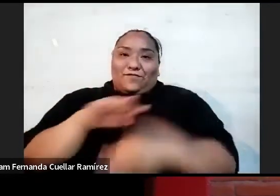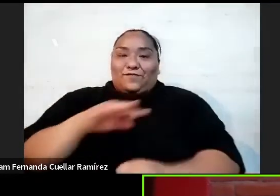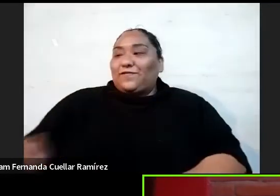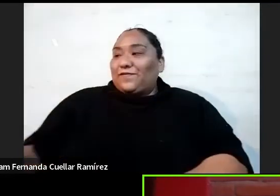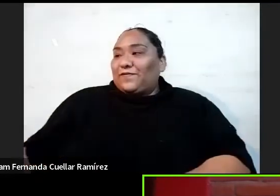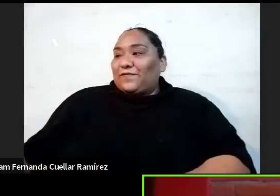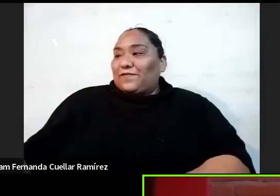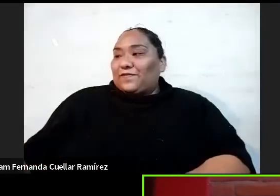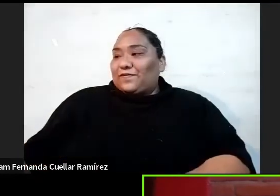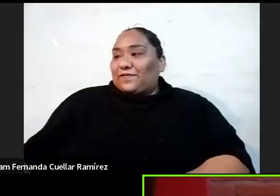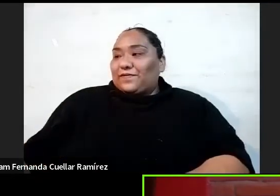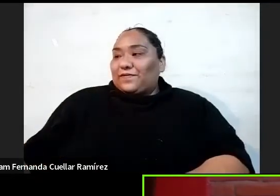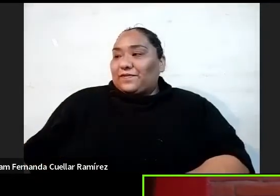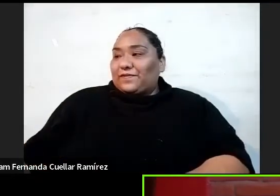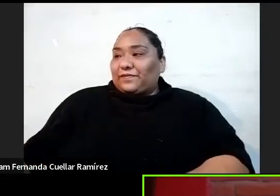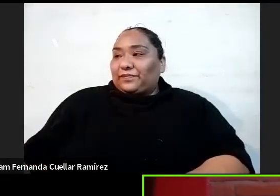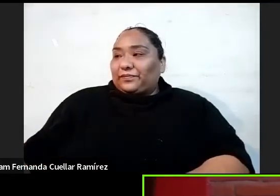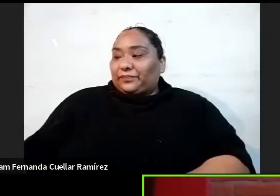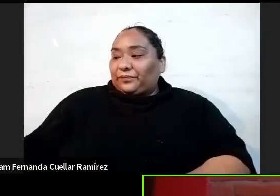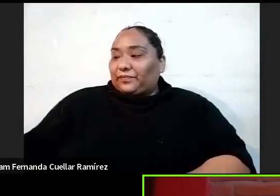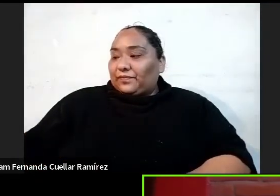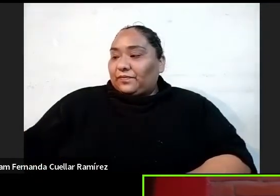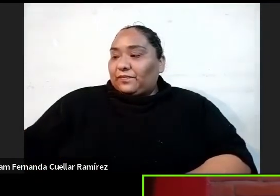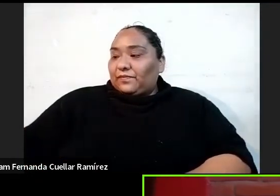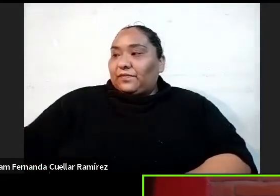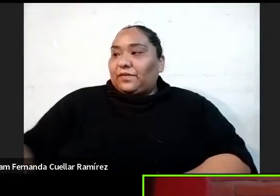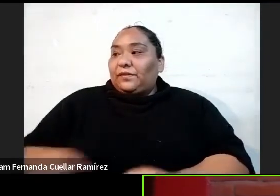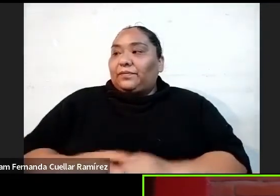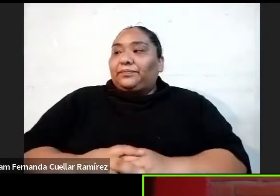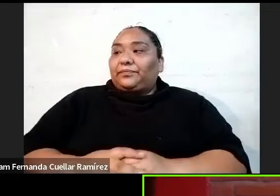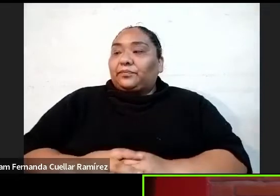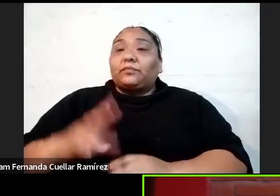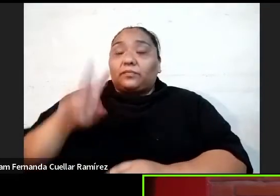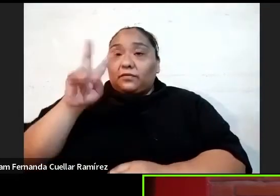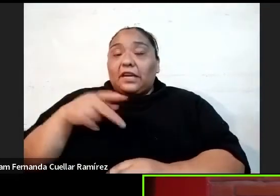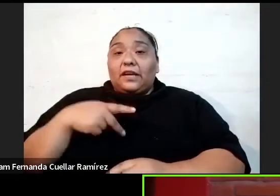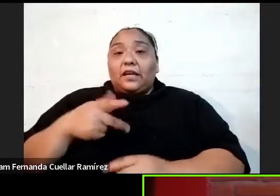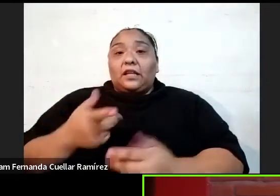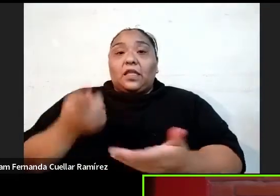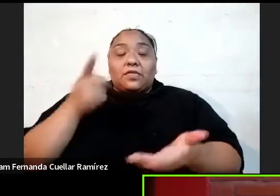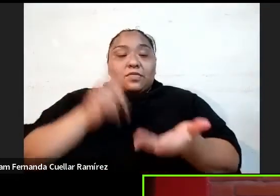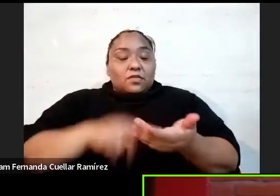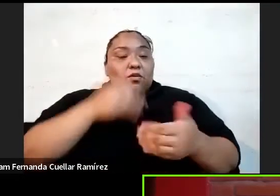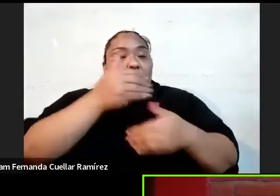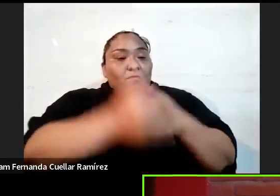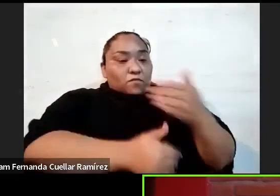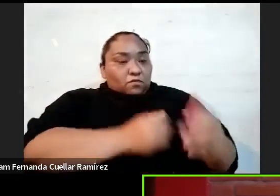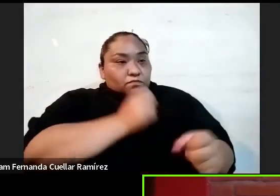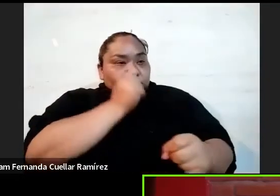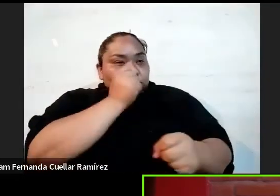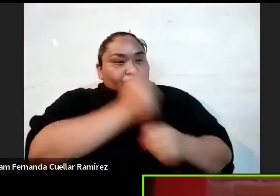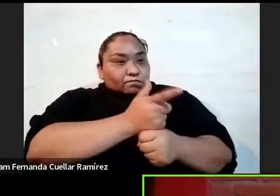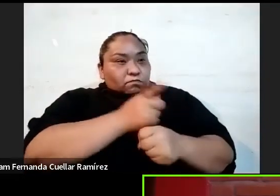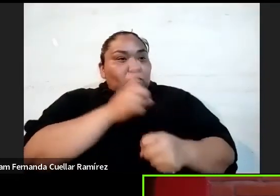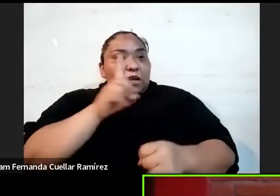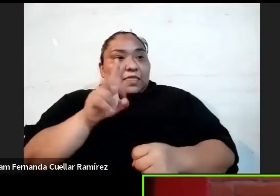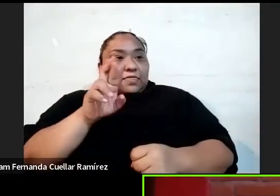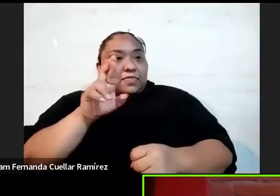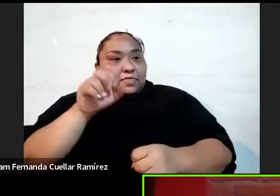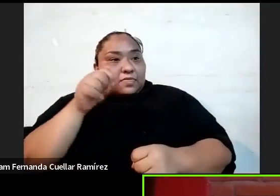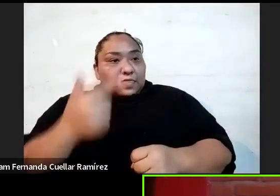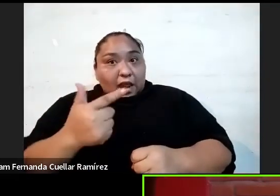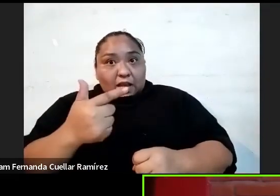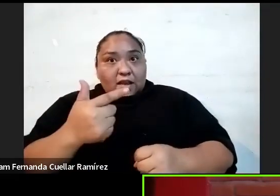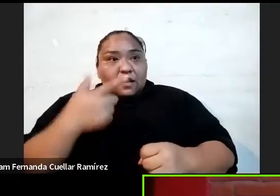platícanos. Pues en mi proceso justamente al encontrarme con el drag, creo que lo tomé también un poco como pretexto